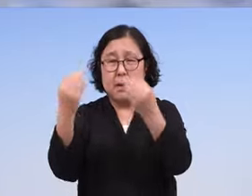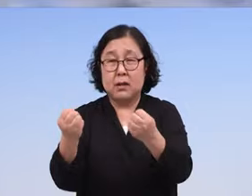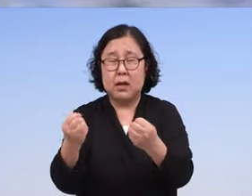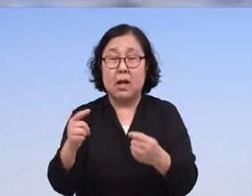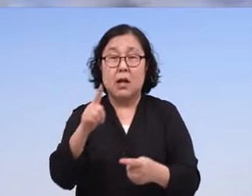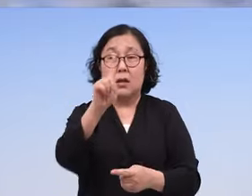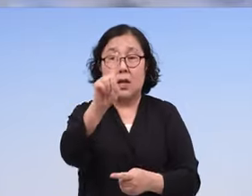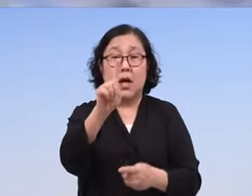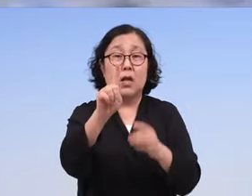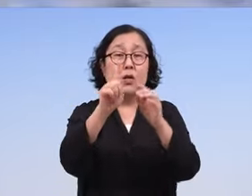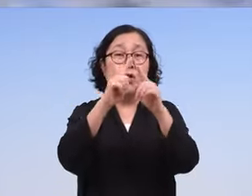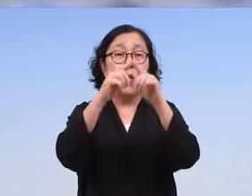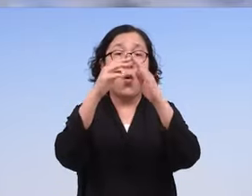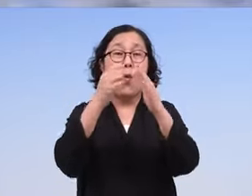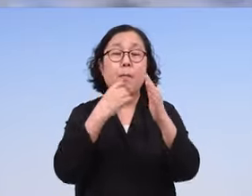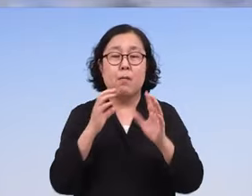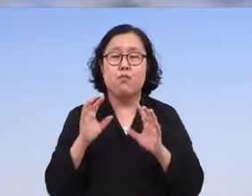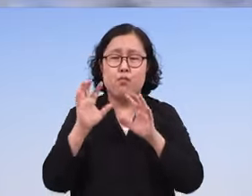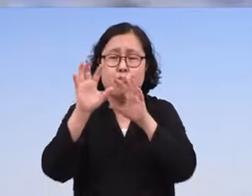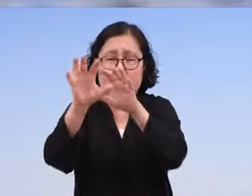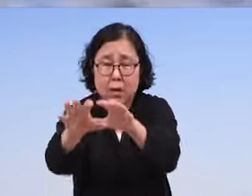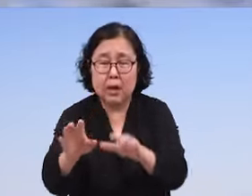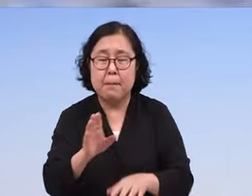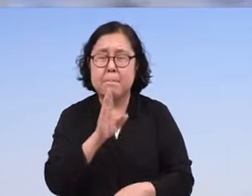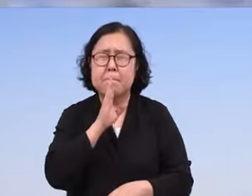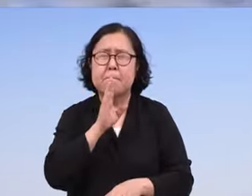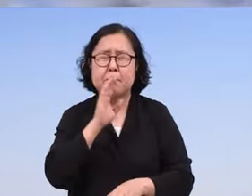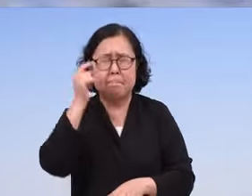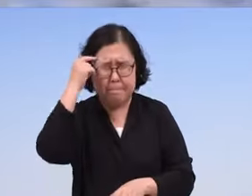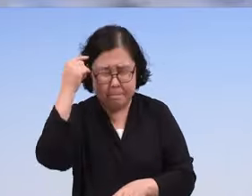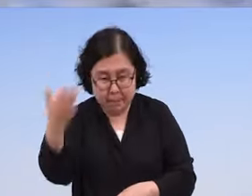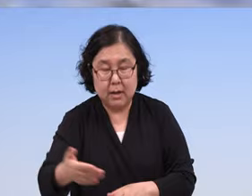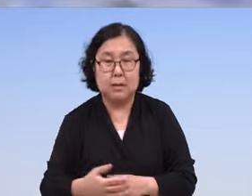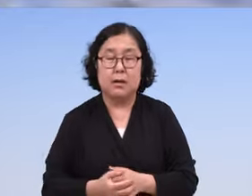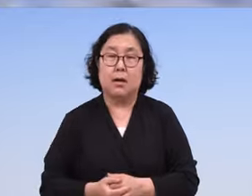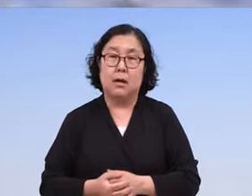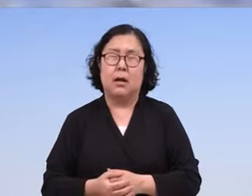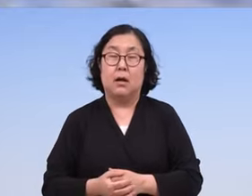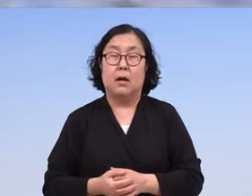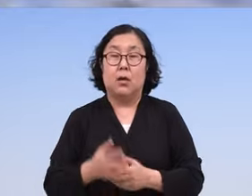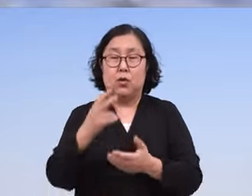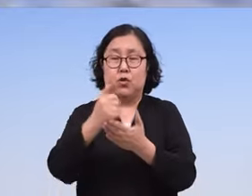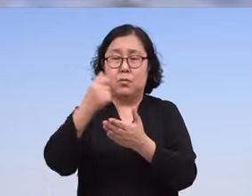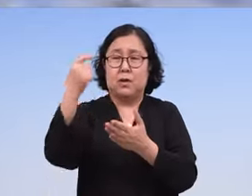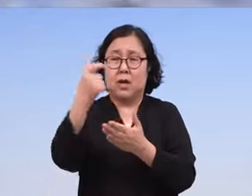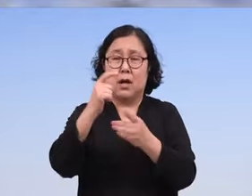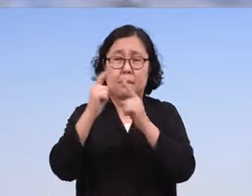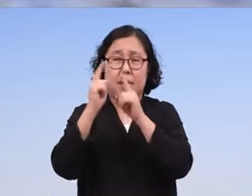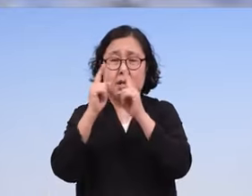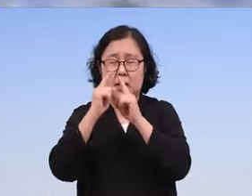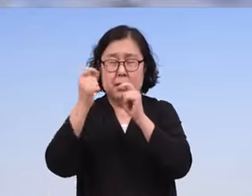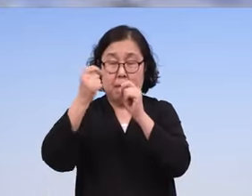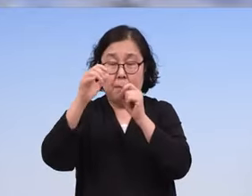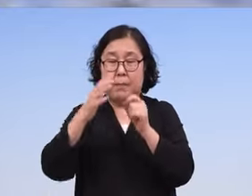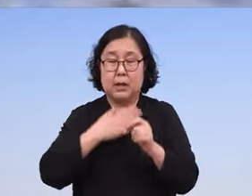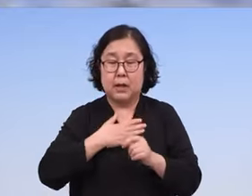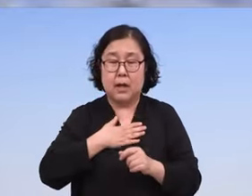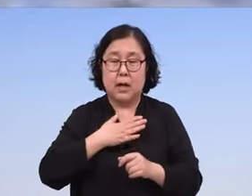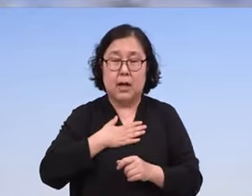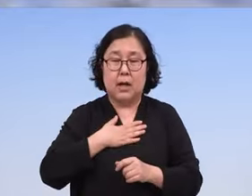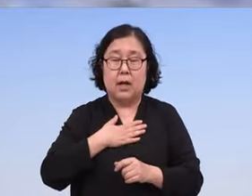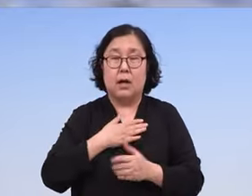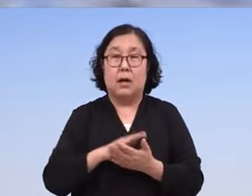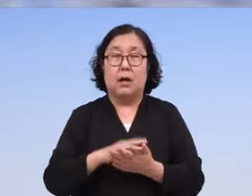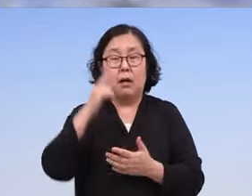많은데 네 한 교회로만 이렇게 몰려드는 게 옳은 일이냐? 주님의 그 너무나 강렬한 말씀 앞에 내가